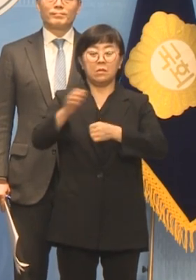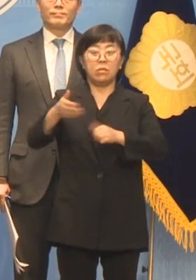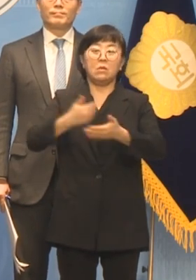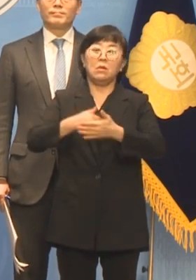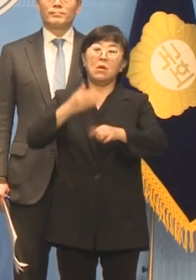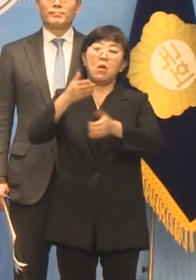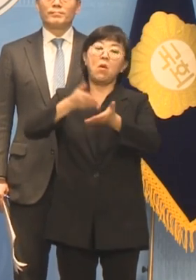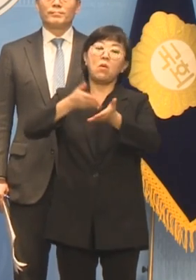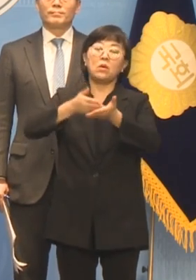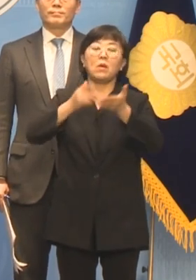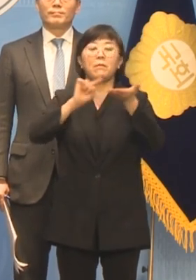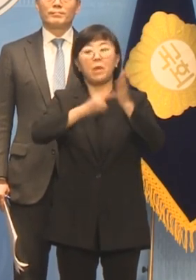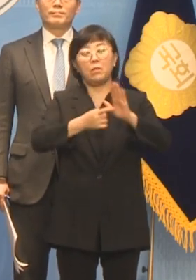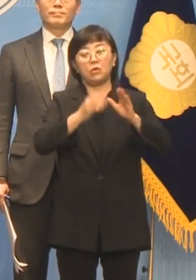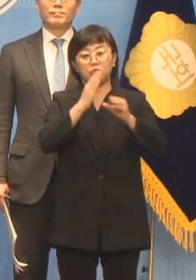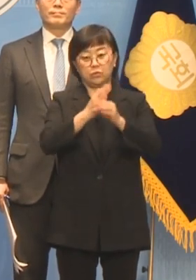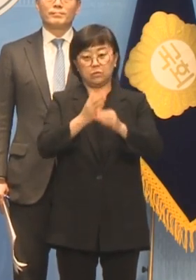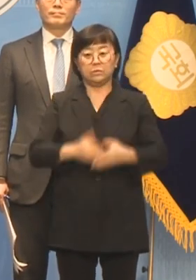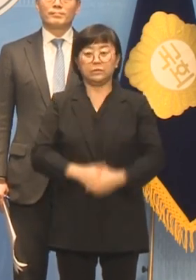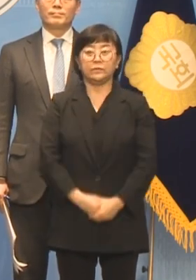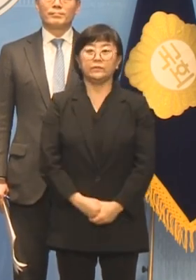열심히 공표하고 있습니다.